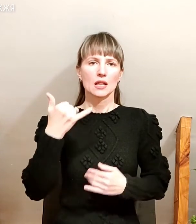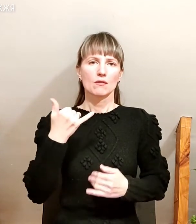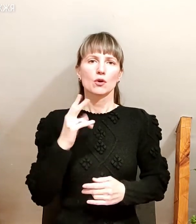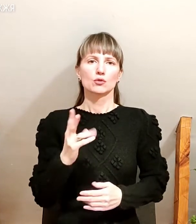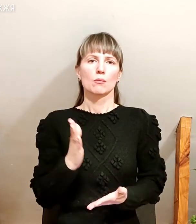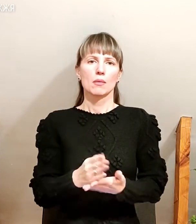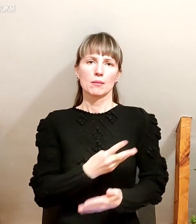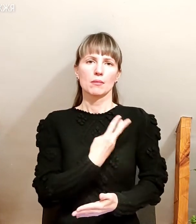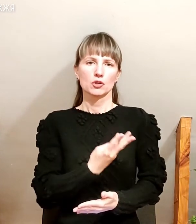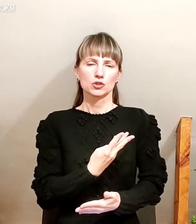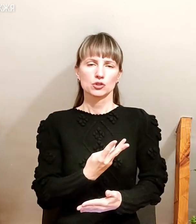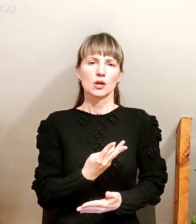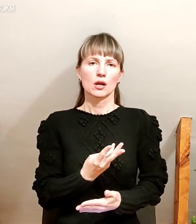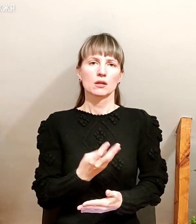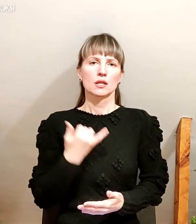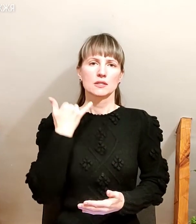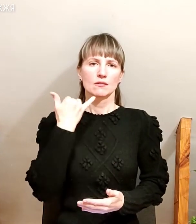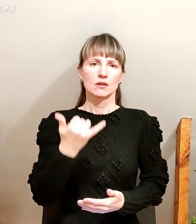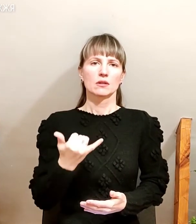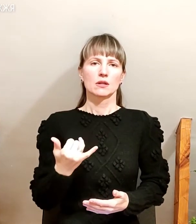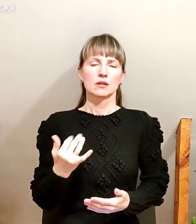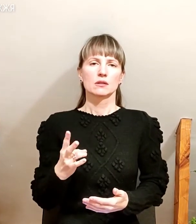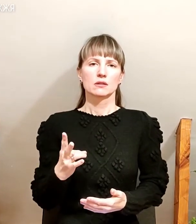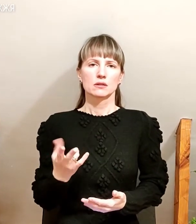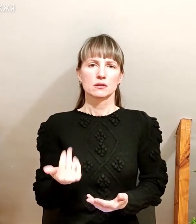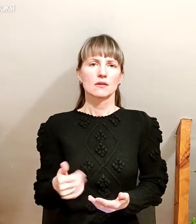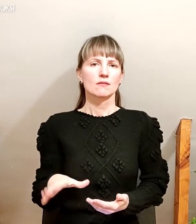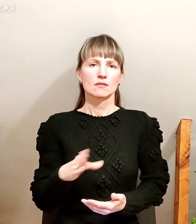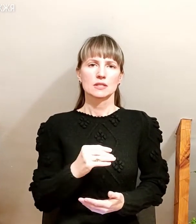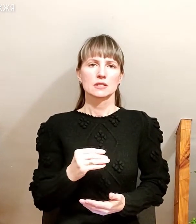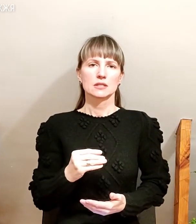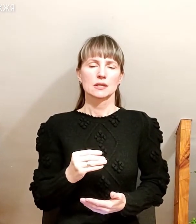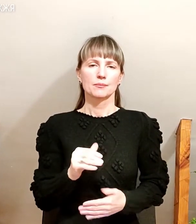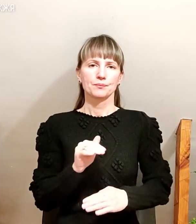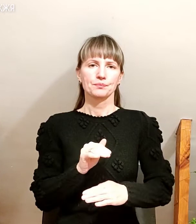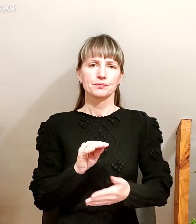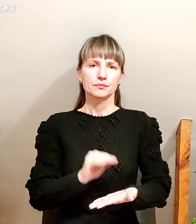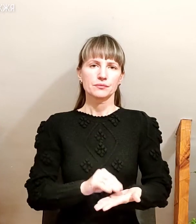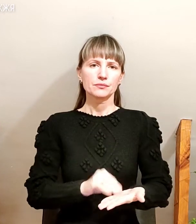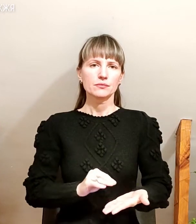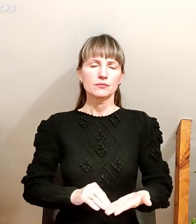то звертається, звичайно, всіх фіксуємо, скажімо так, і реагуємо.